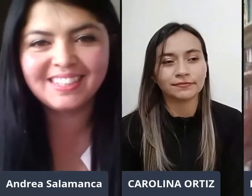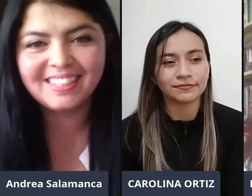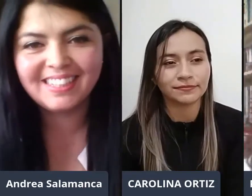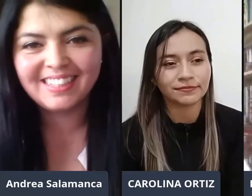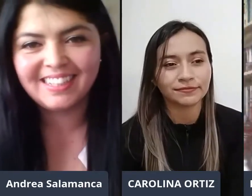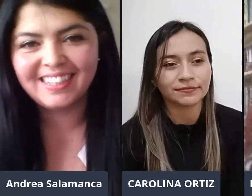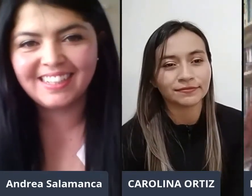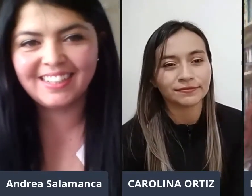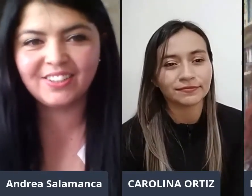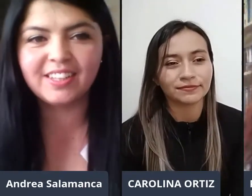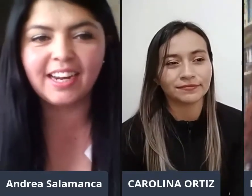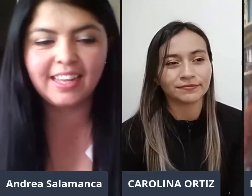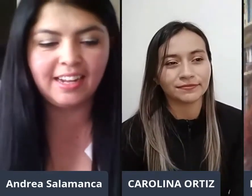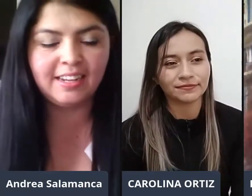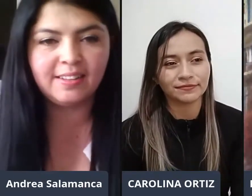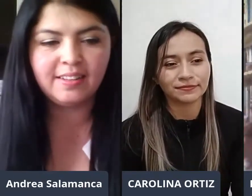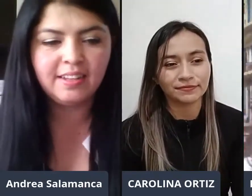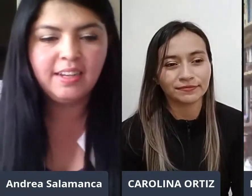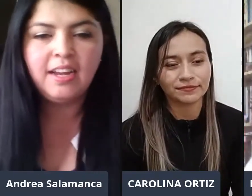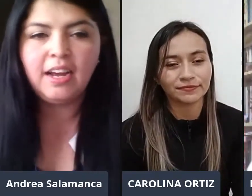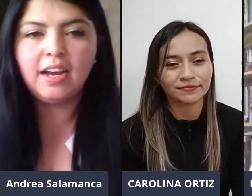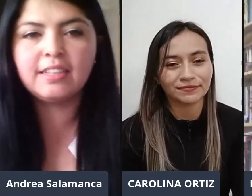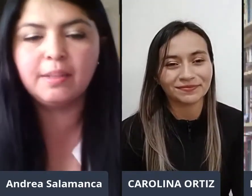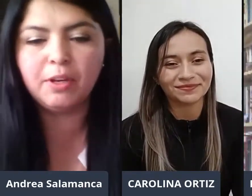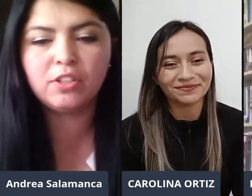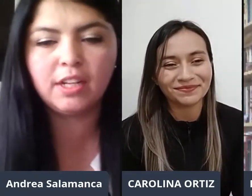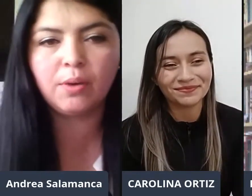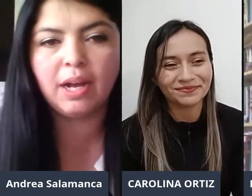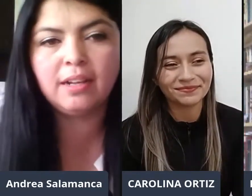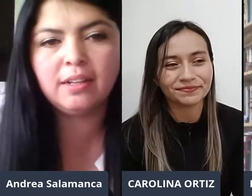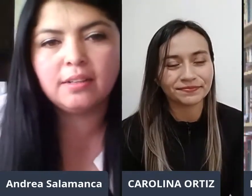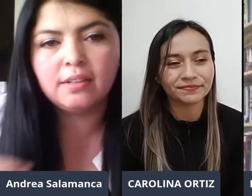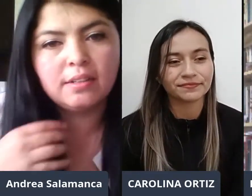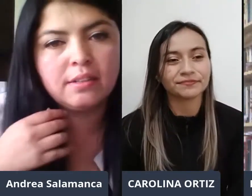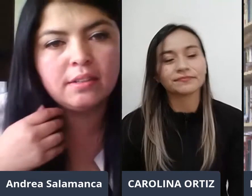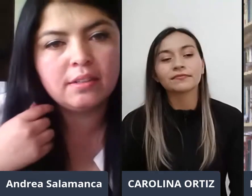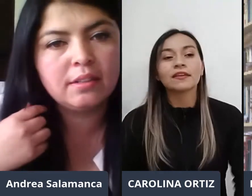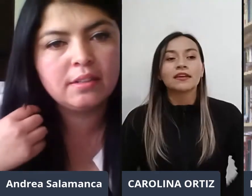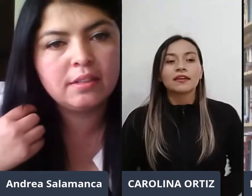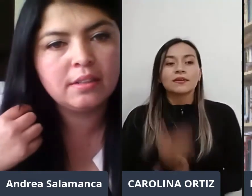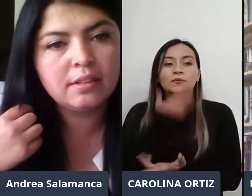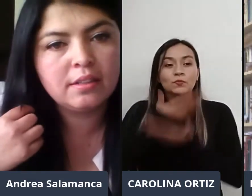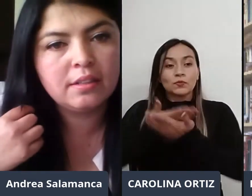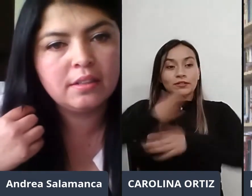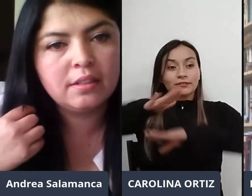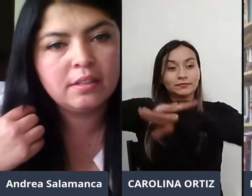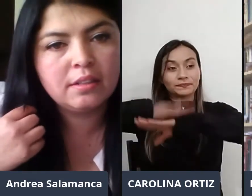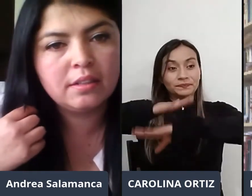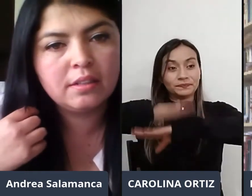casi no me logro conectar, pero ya está. ¿Así me oyen igual?